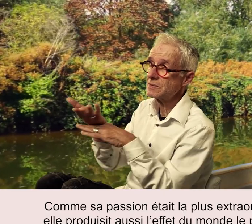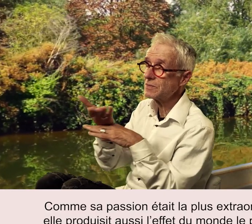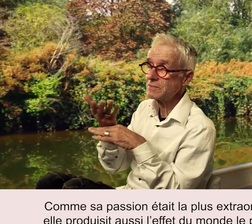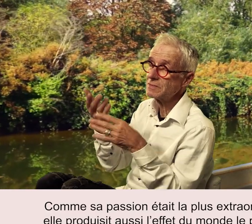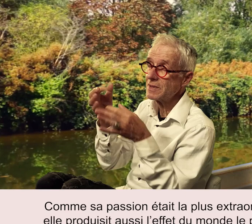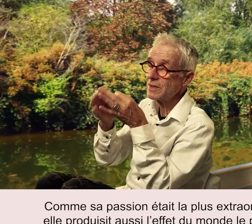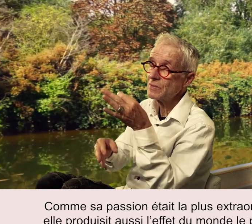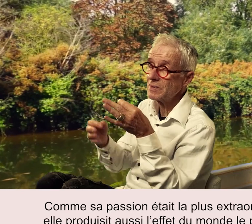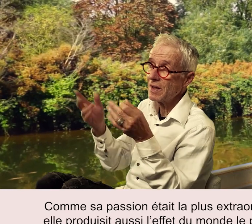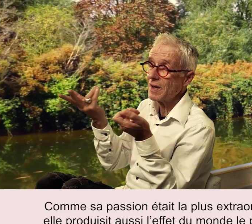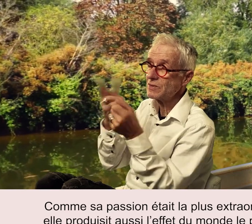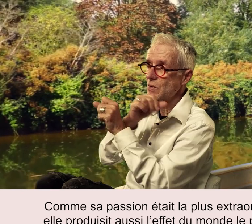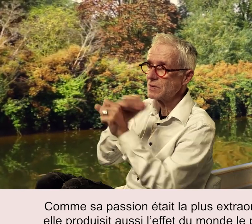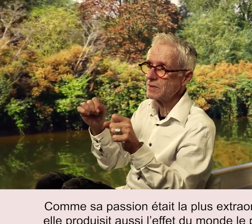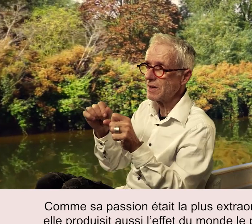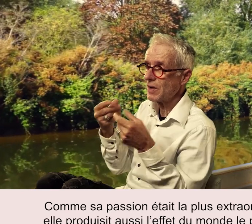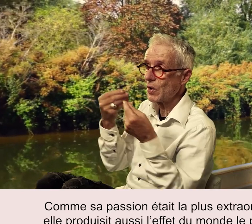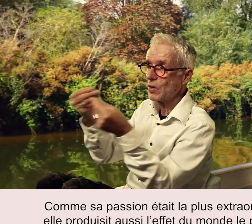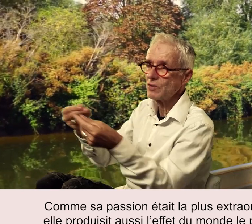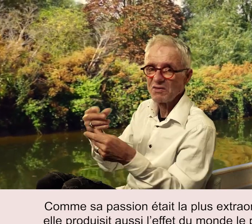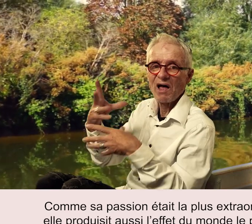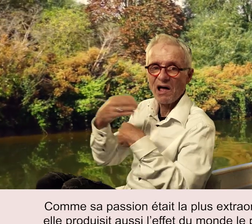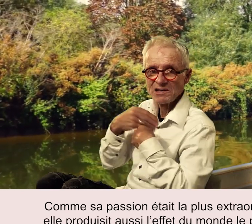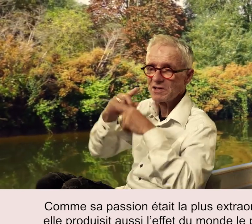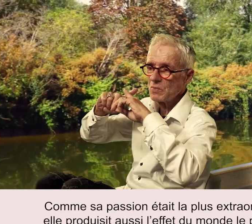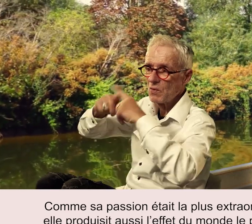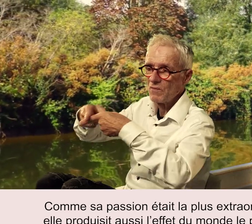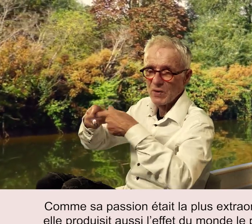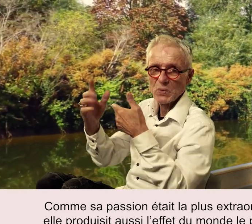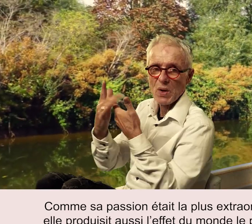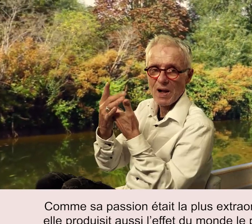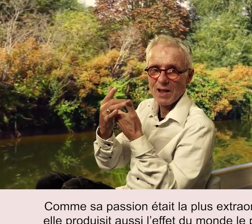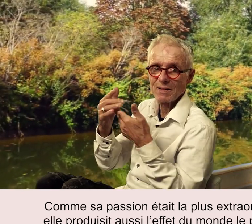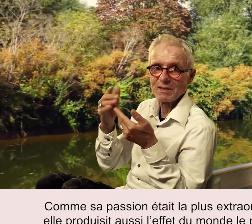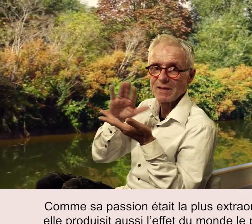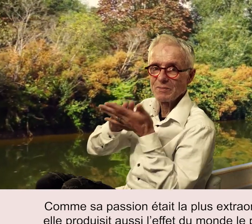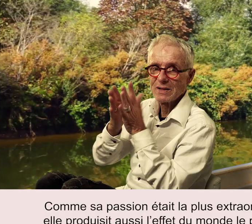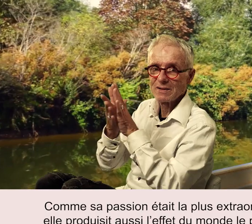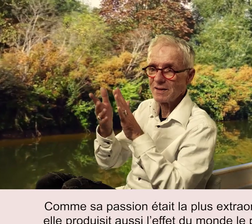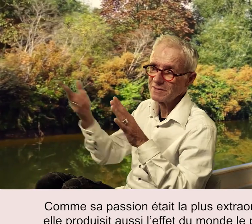extraordinaire, car elle le fit résoudre de porter à sa maîtresse les lettres de son rival.